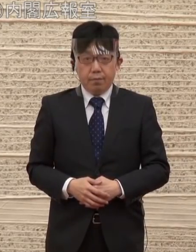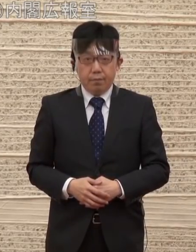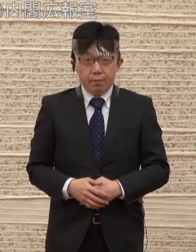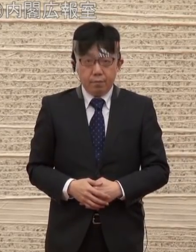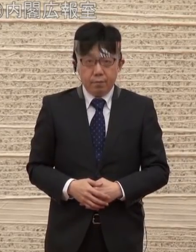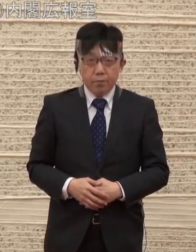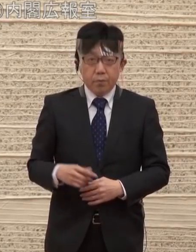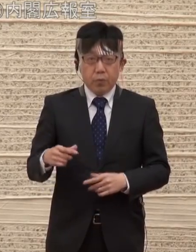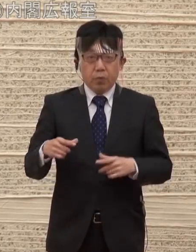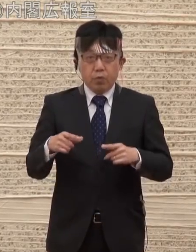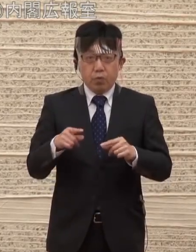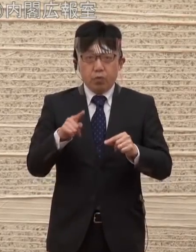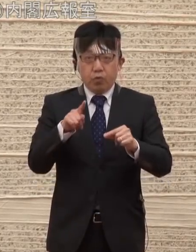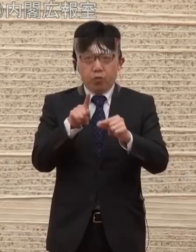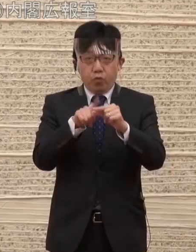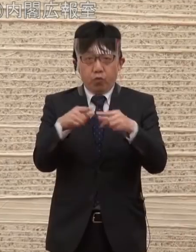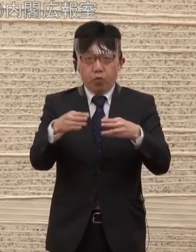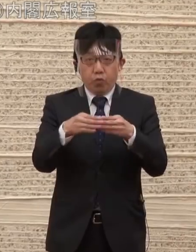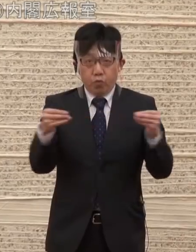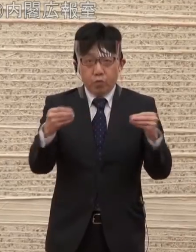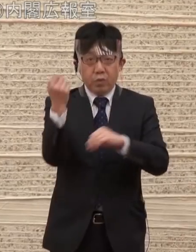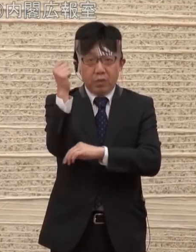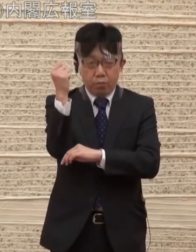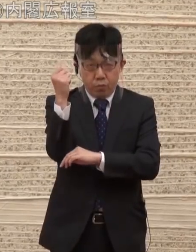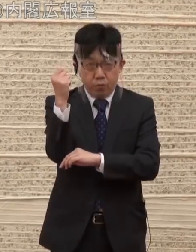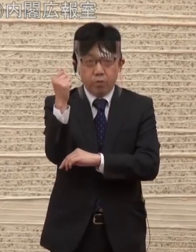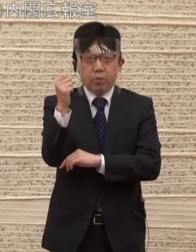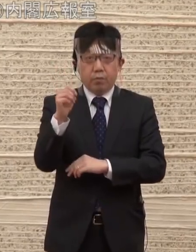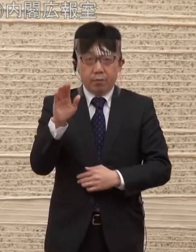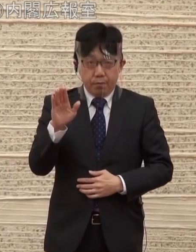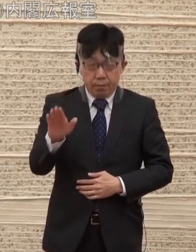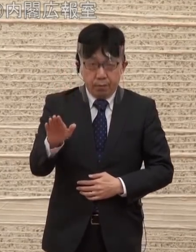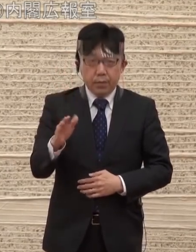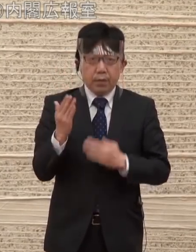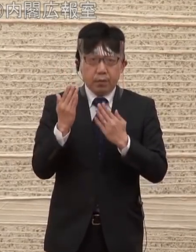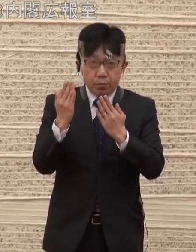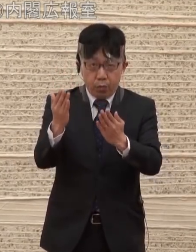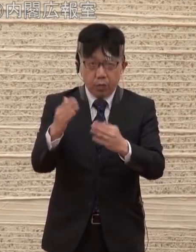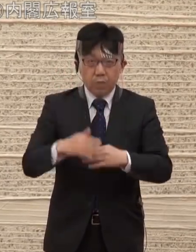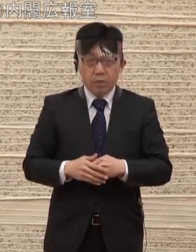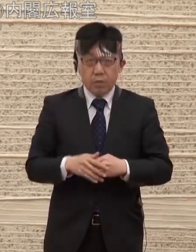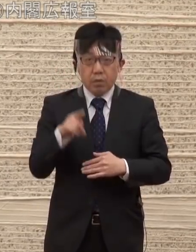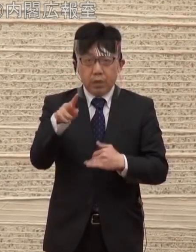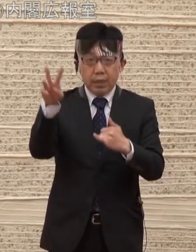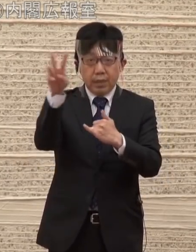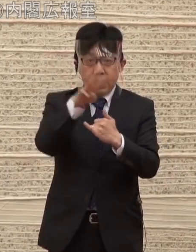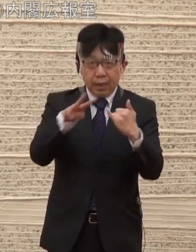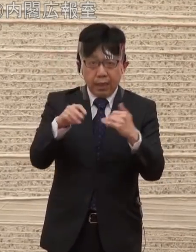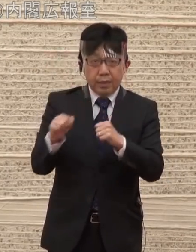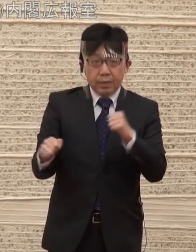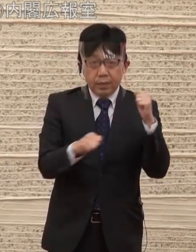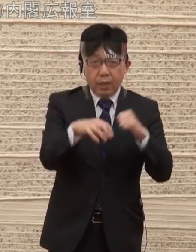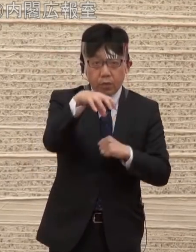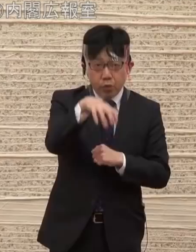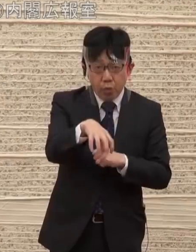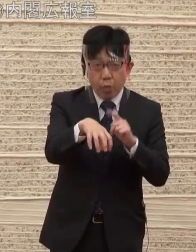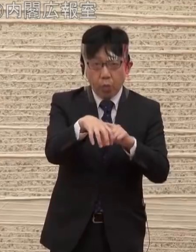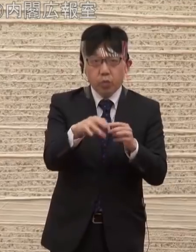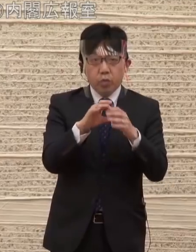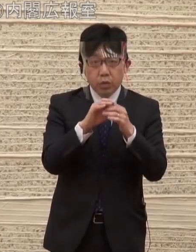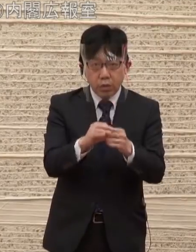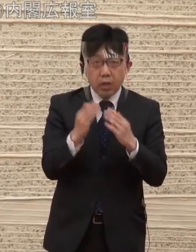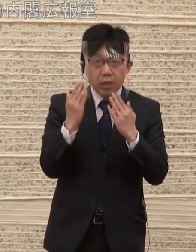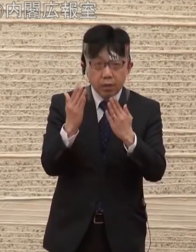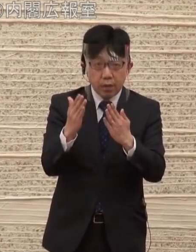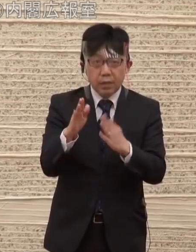中国新聞の下窪ですよろしくお願いします宗麟を抱えしたいのですね災害避難所のことについてです2